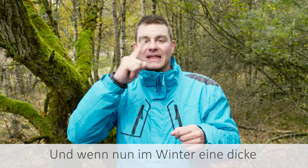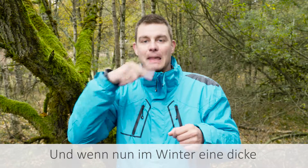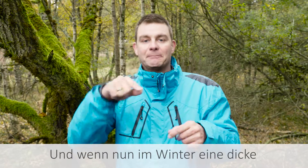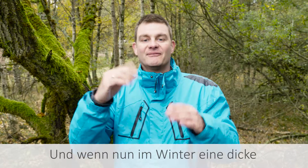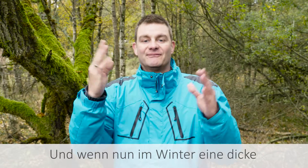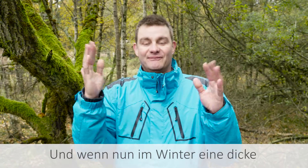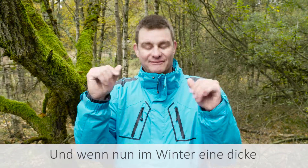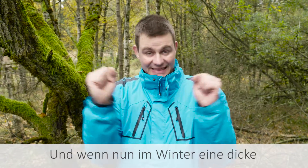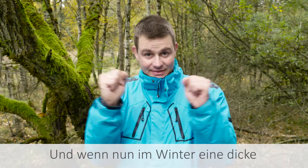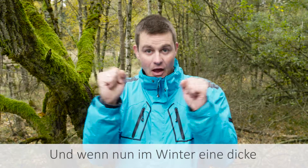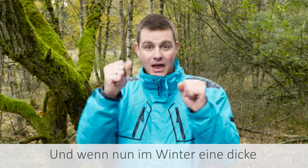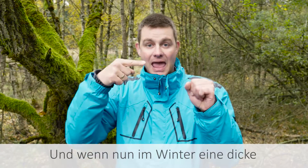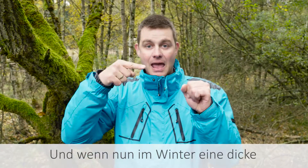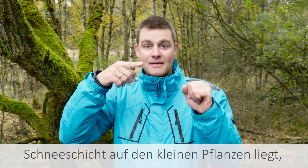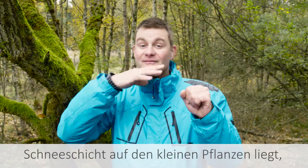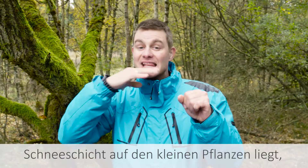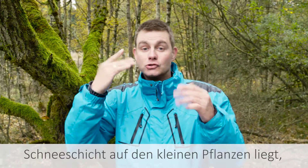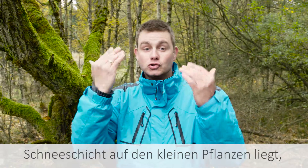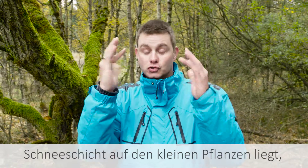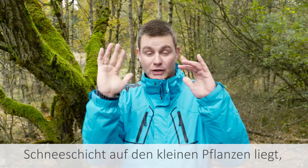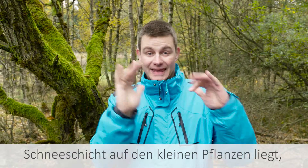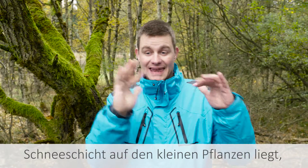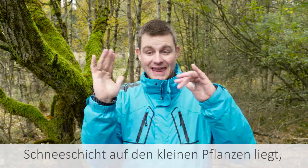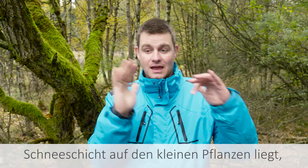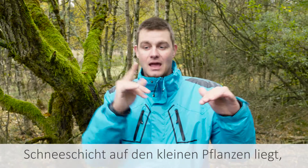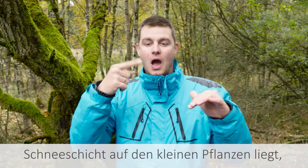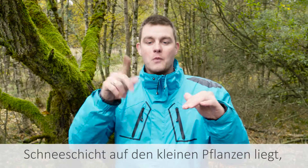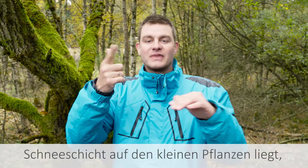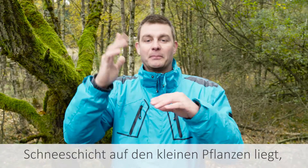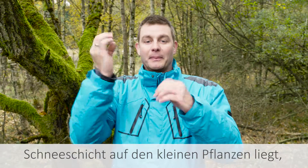Und wenn nun im Winter eine dicke Schneeschicht auf den kleinen Pflanzen liegt,